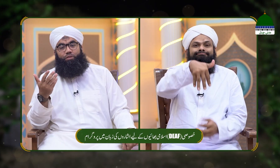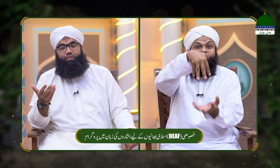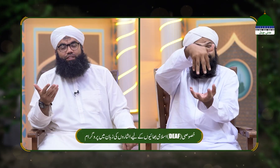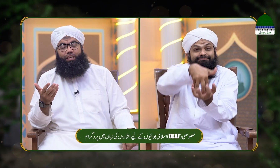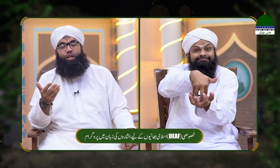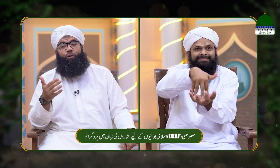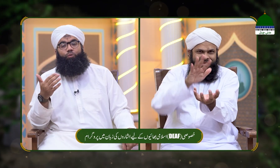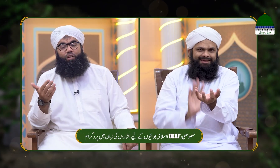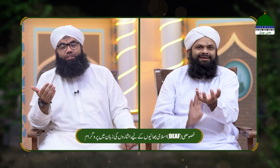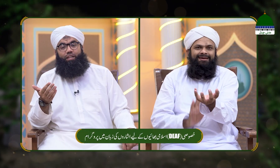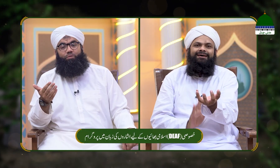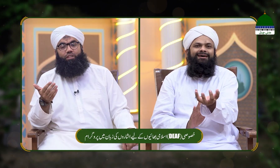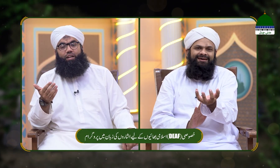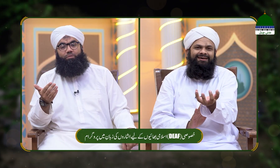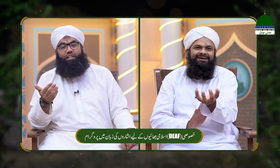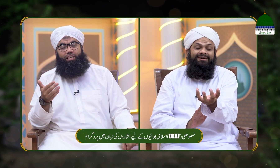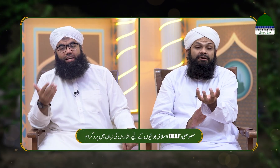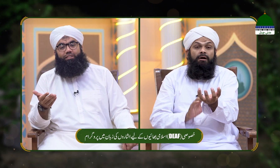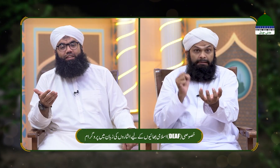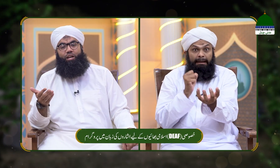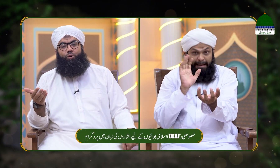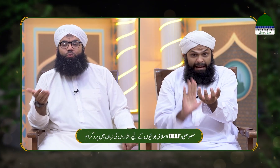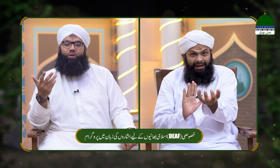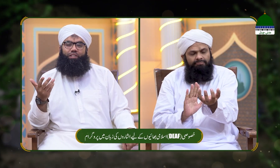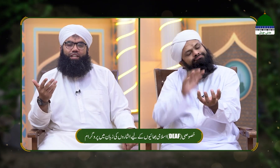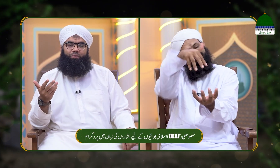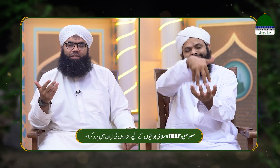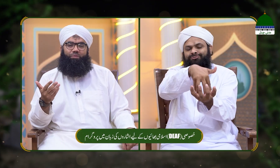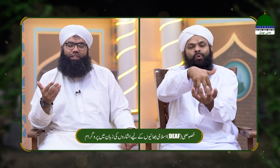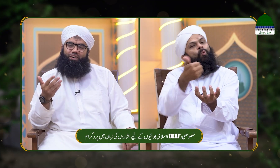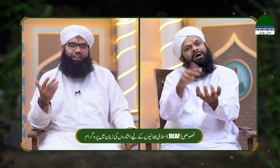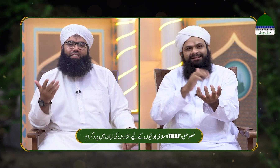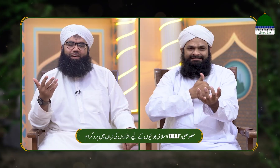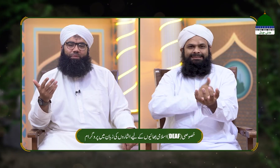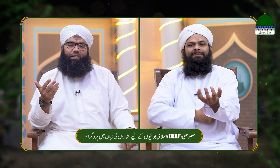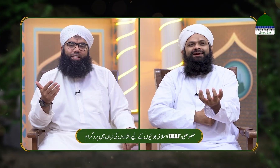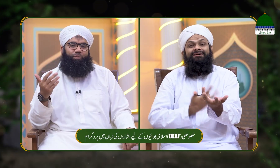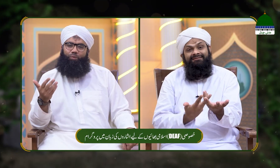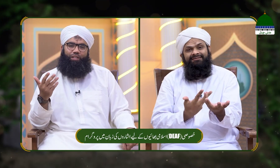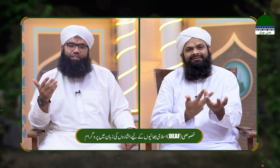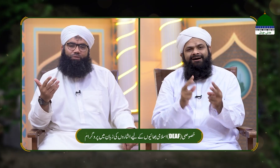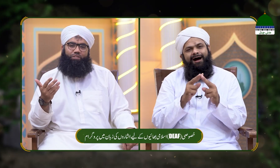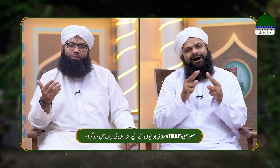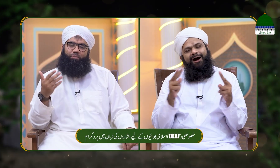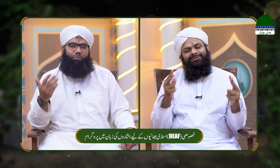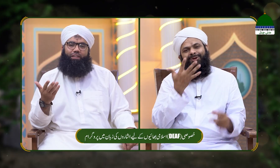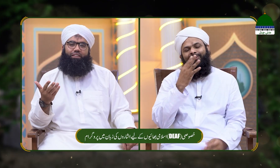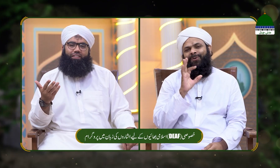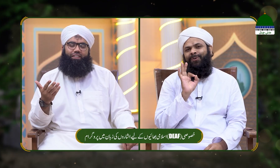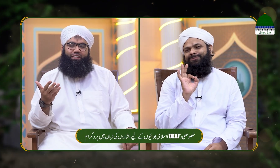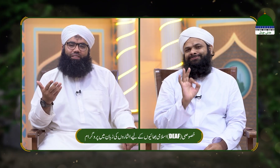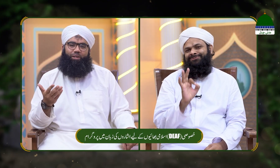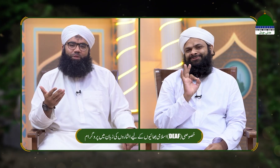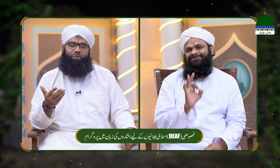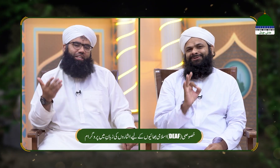کی شفقتیں، حضور علیہ السلام کی عنایتیں، حضور علیہ السلام کی اخلاق کریمہ، حضور علیہ السلام کی مبارک